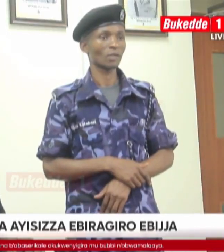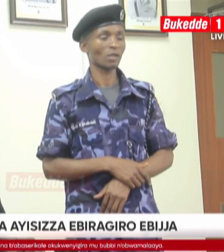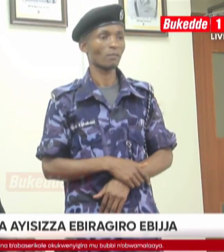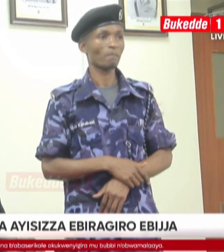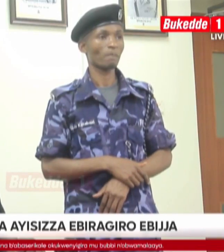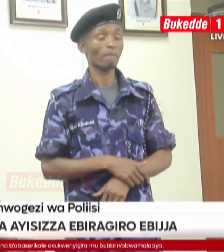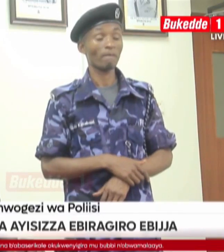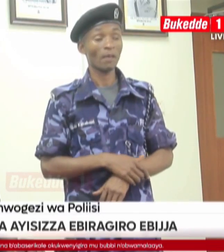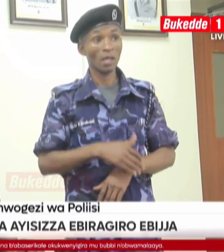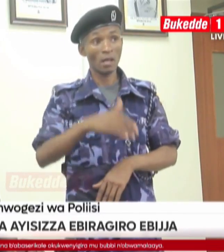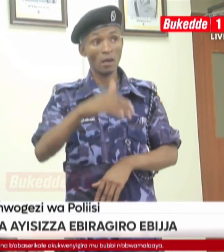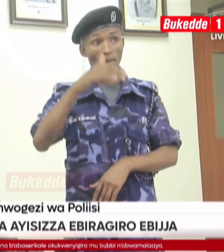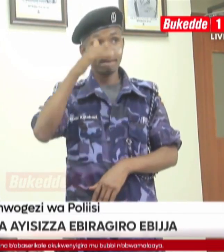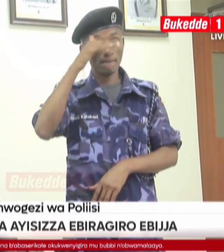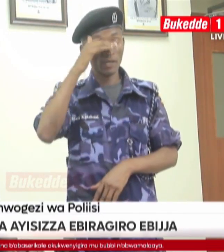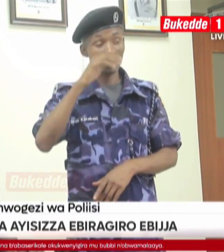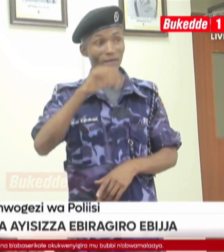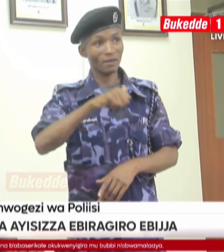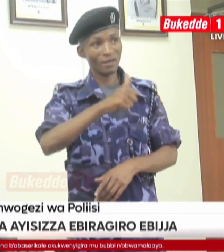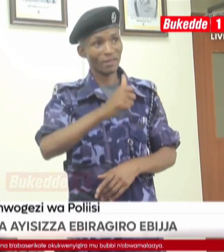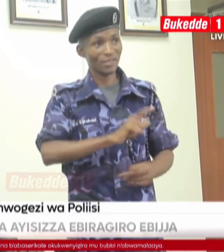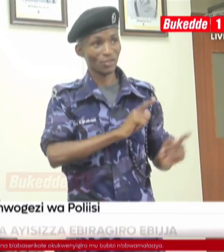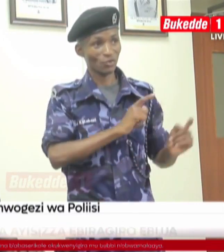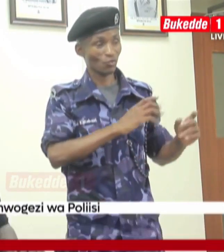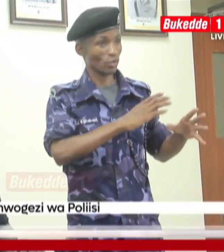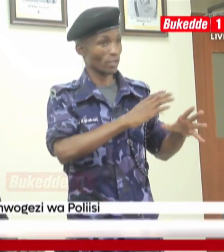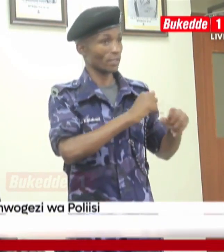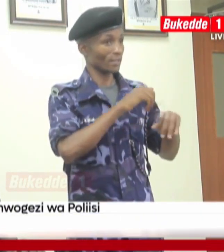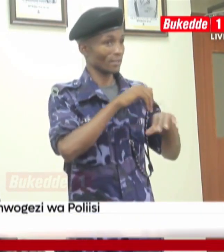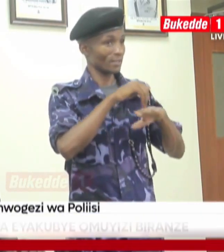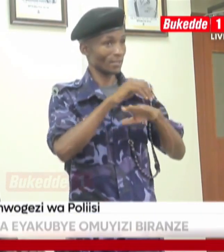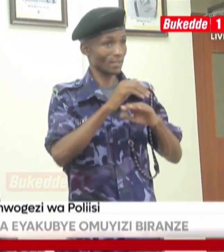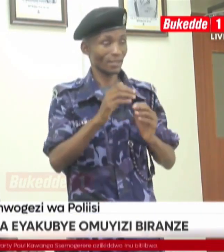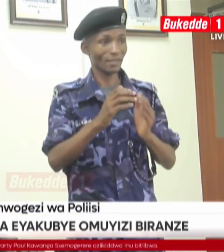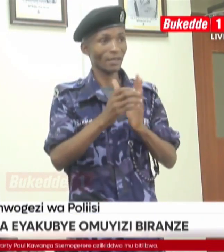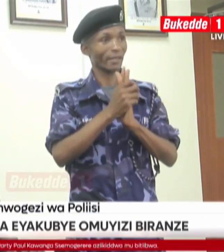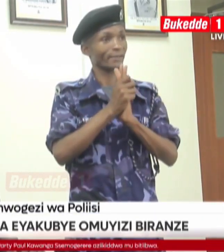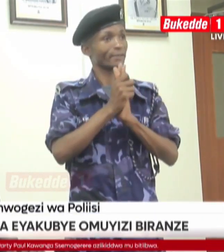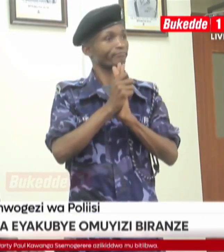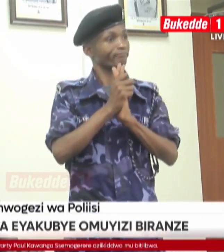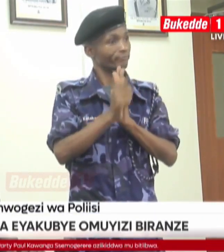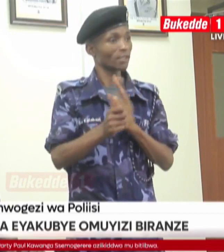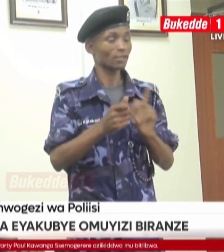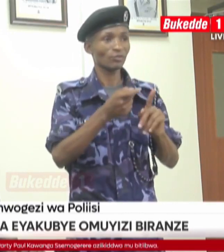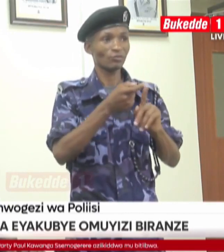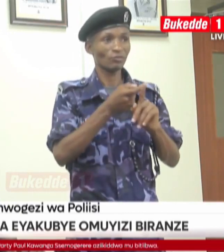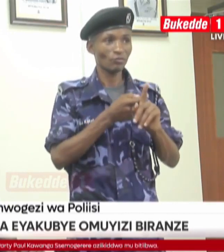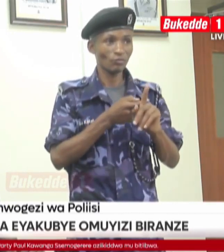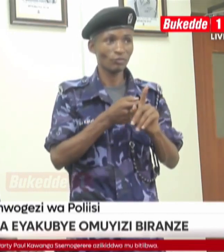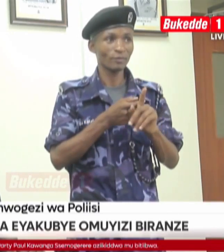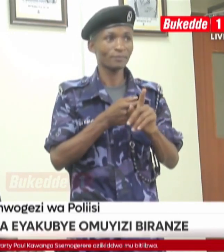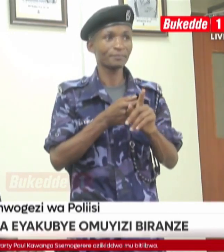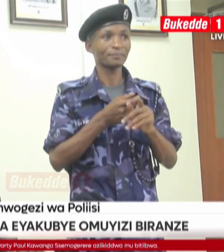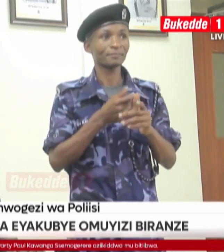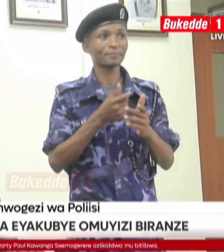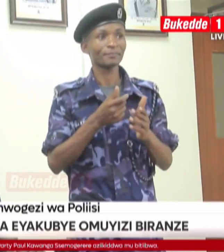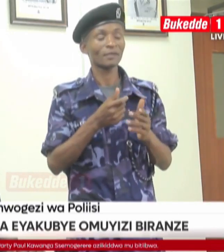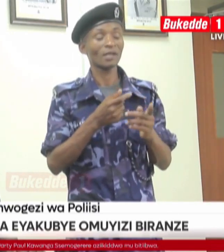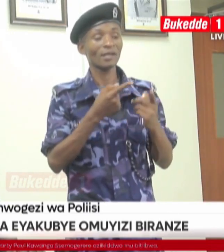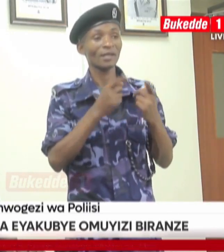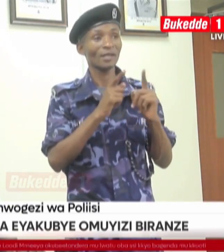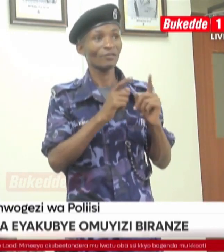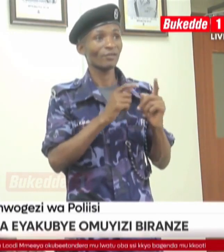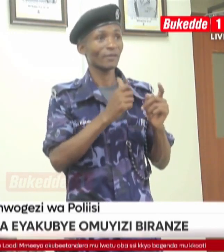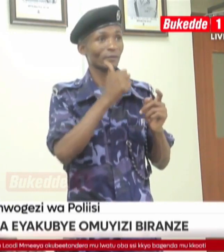Tuyungudde obubondo bwonna oba abakugu okuva mu